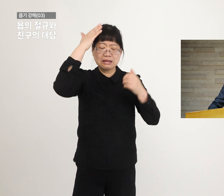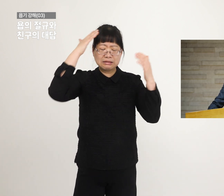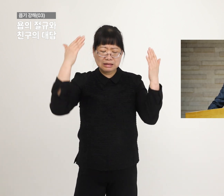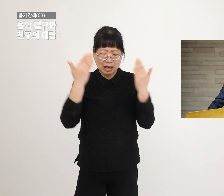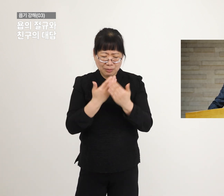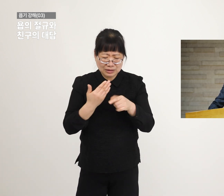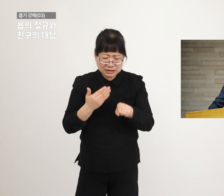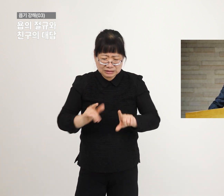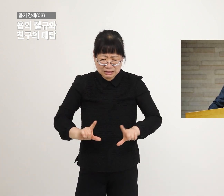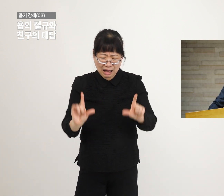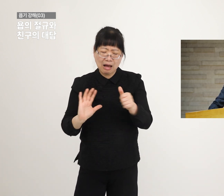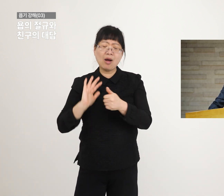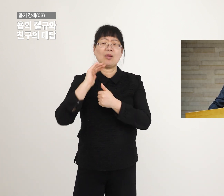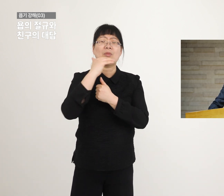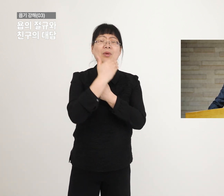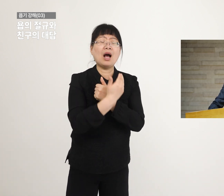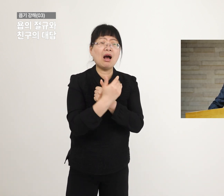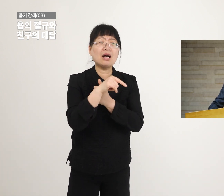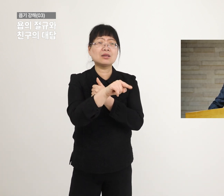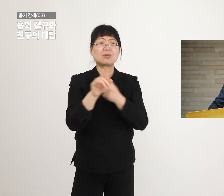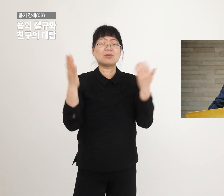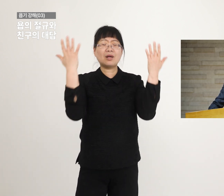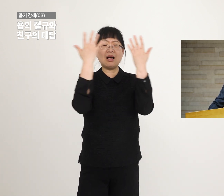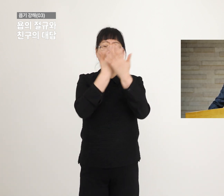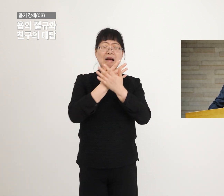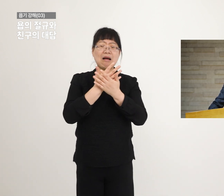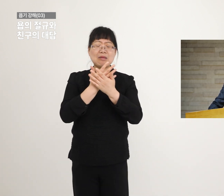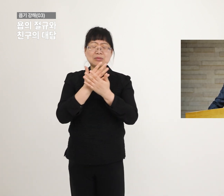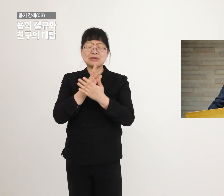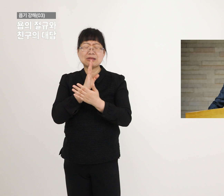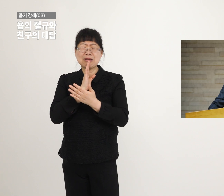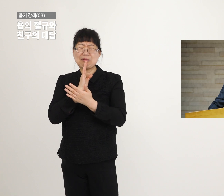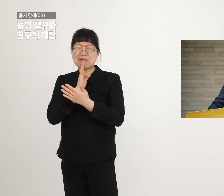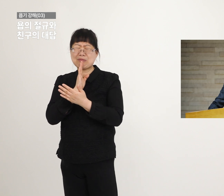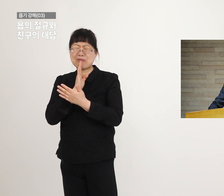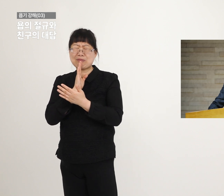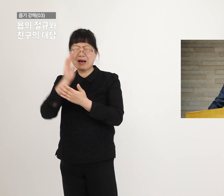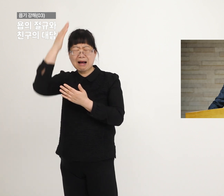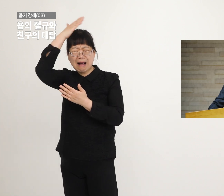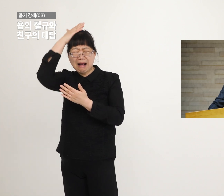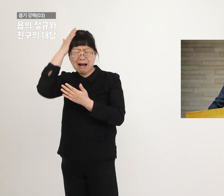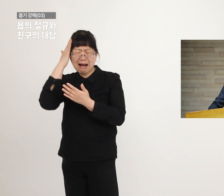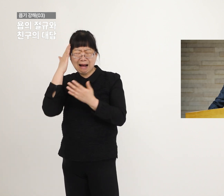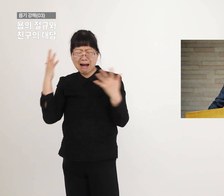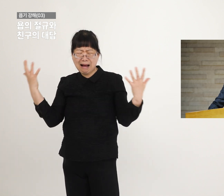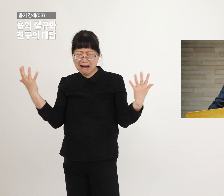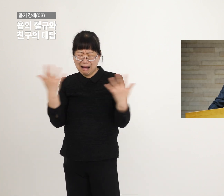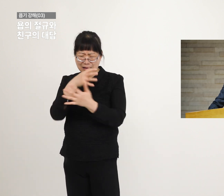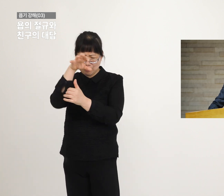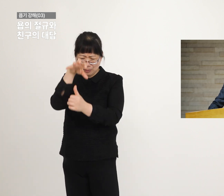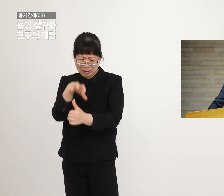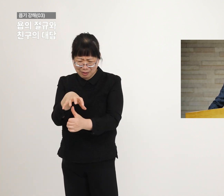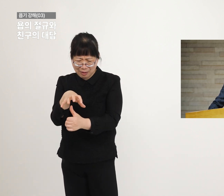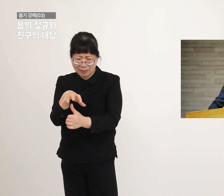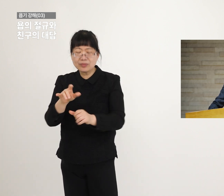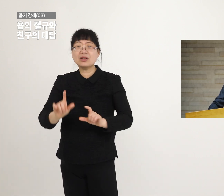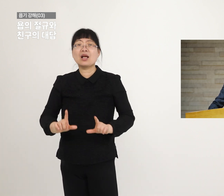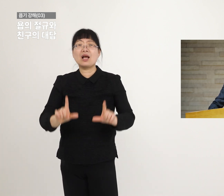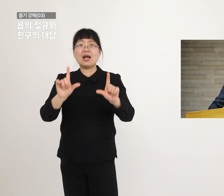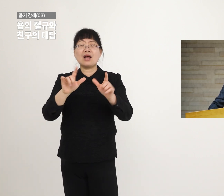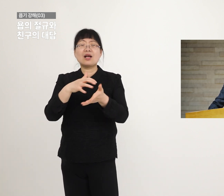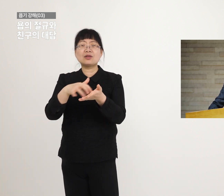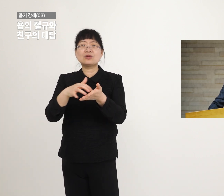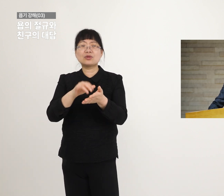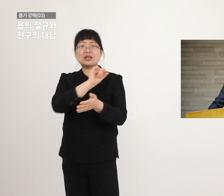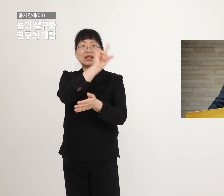그날을 덮었더라면 그 밤이 캄캄한 어둠에 잡혔더라면 해의 날수와